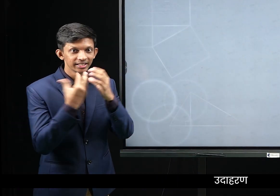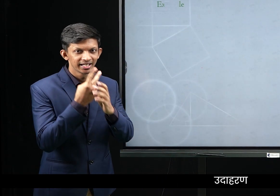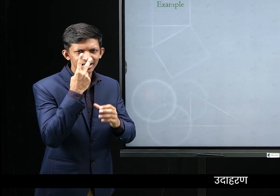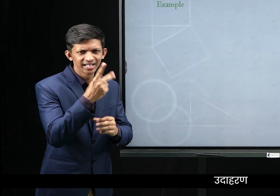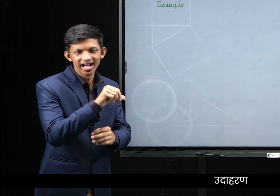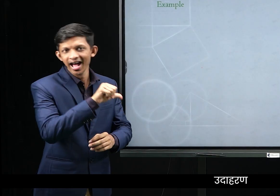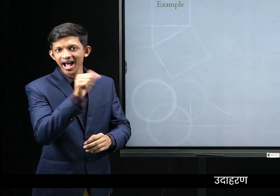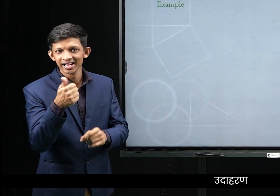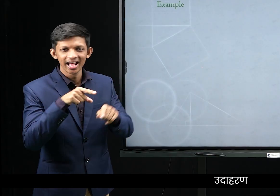उदाहरण,